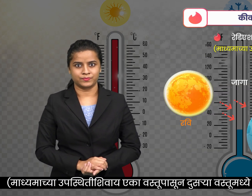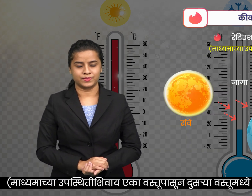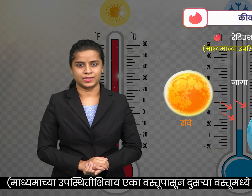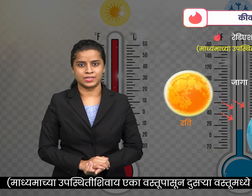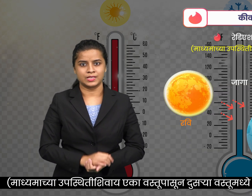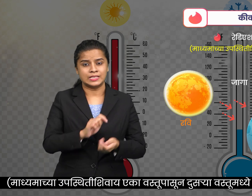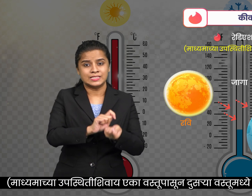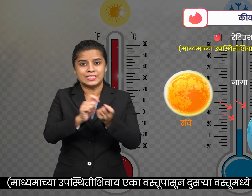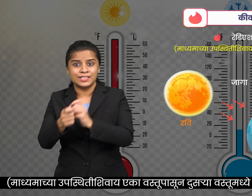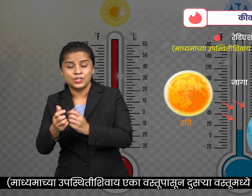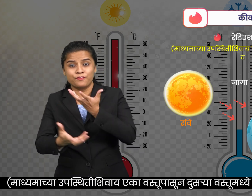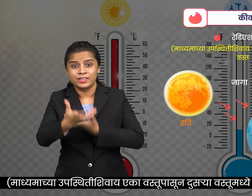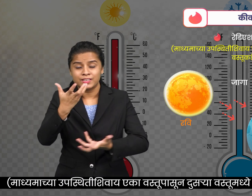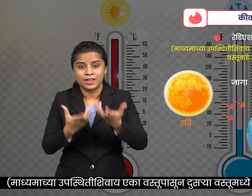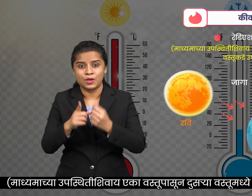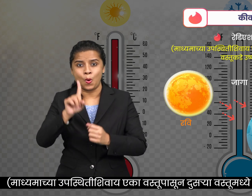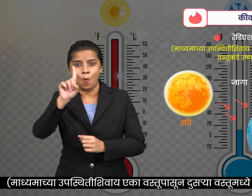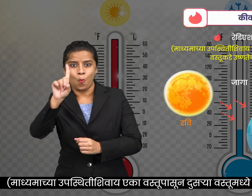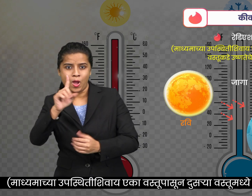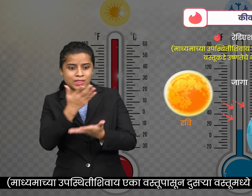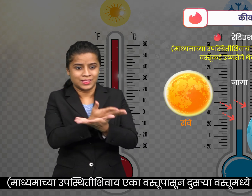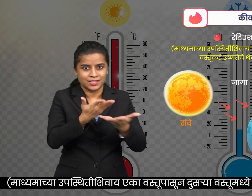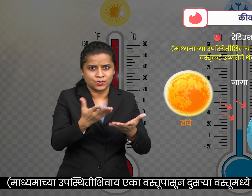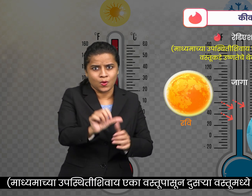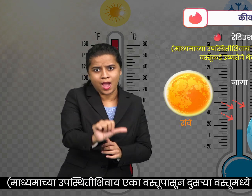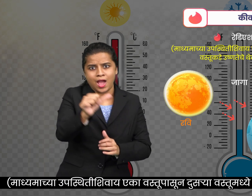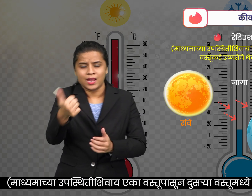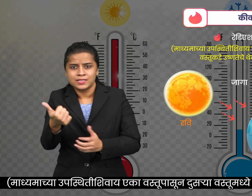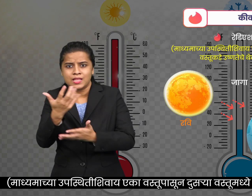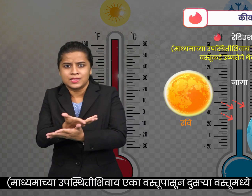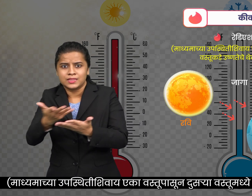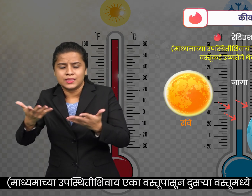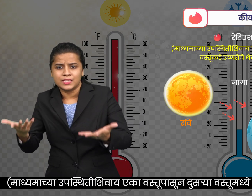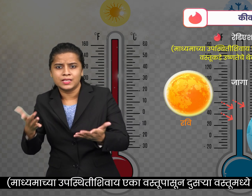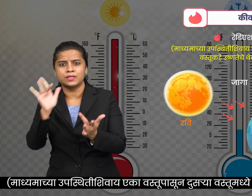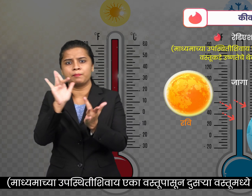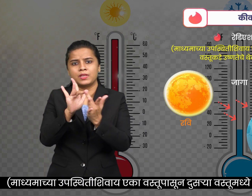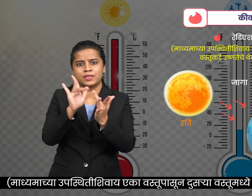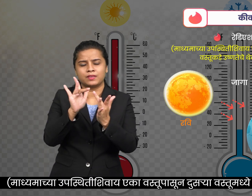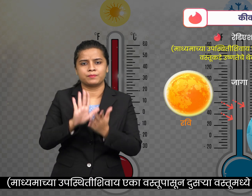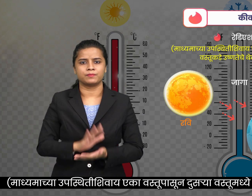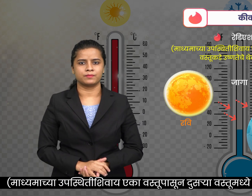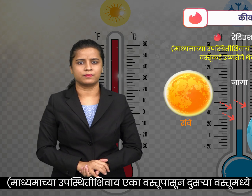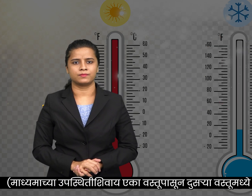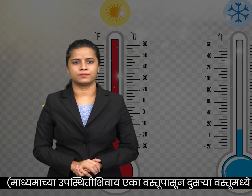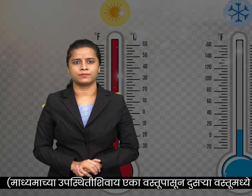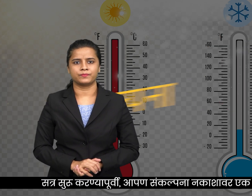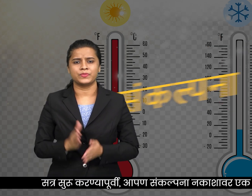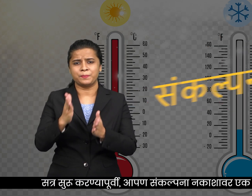माध्यमाच्या उपस्थितीशिवाय एका वस्तूपासून दुसऱ्या वस्तूमध्ये थेट उष्णतेच्या हस्तांतरणाला सत्र